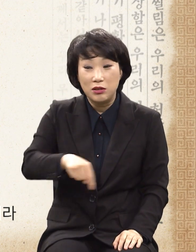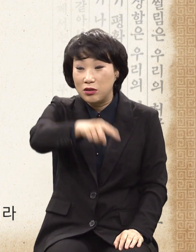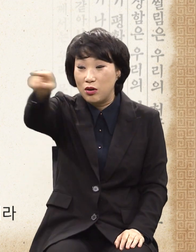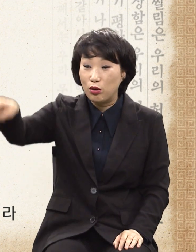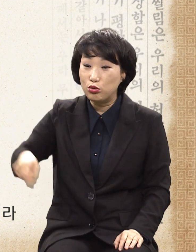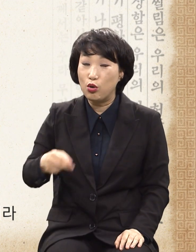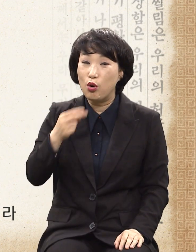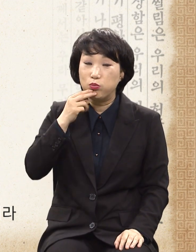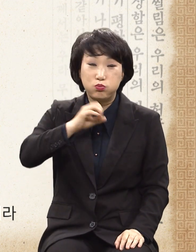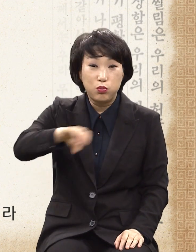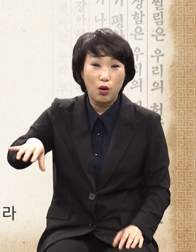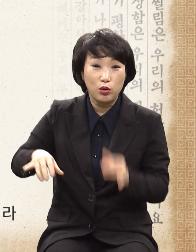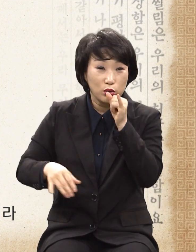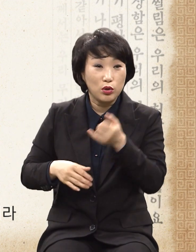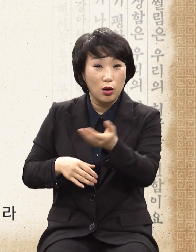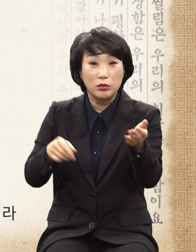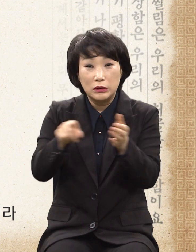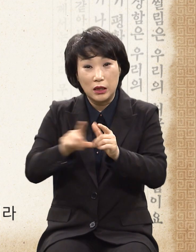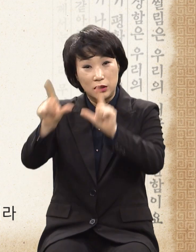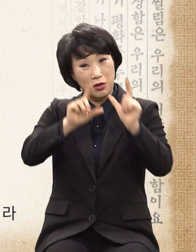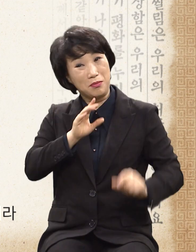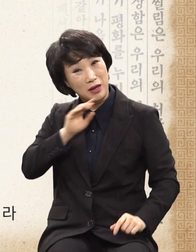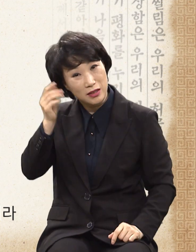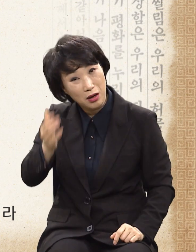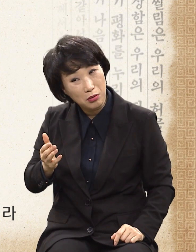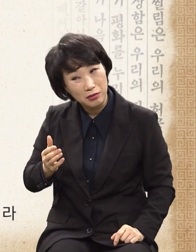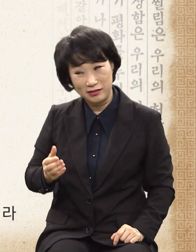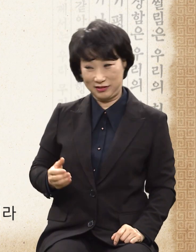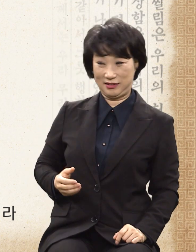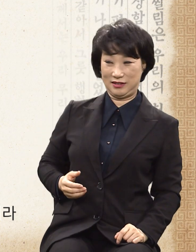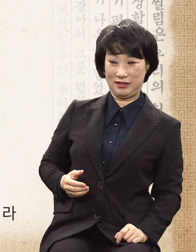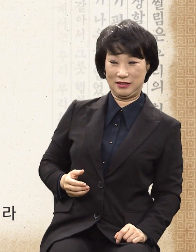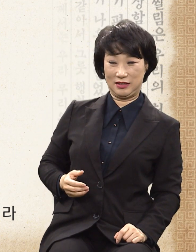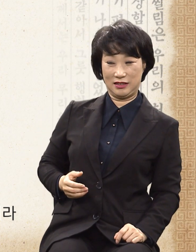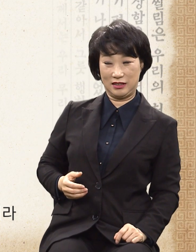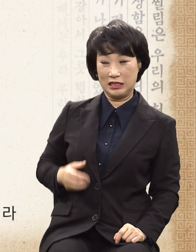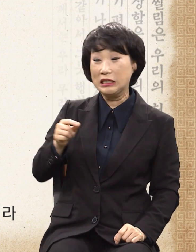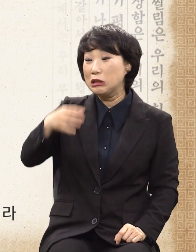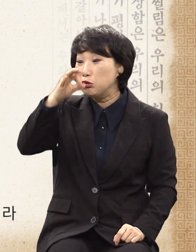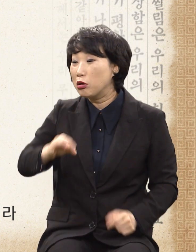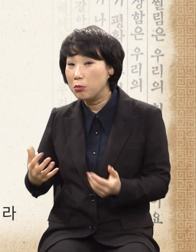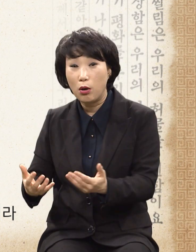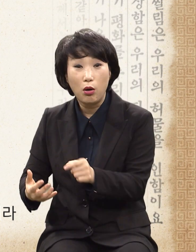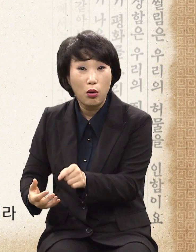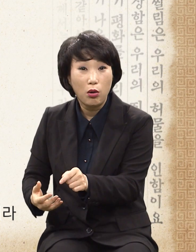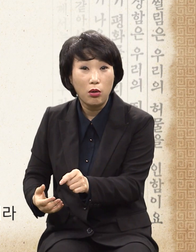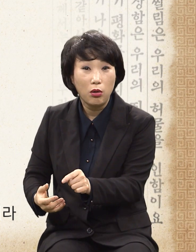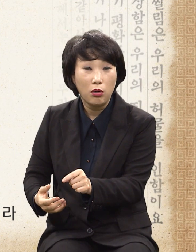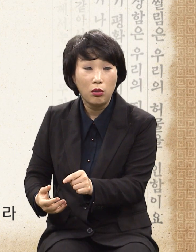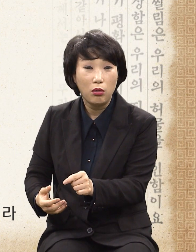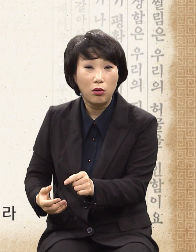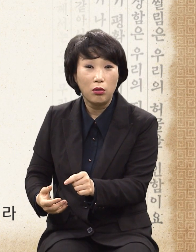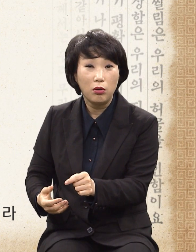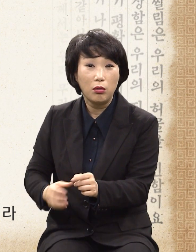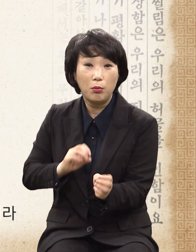이것마저도 없는 사람이 신앙생활을 한다. 그럼 그 사람에게서 얻을 것이 뭐 있냐 그 말이에요.